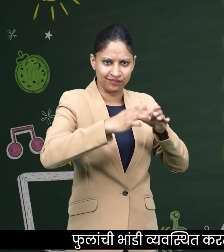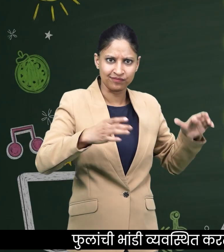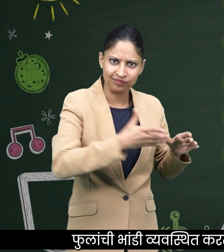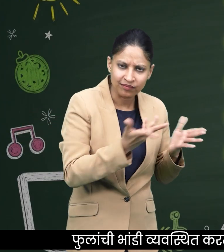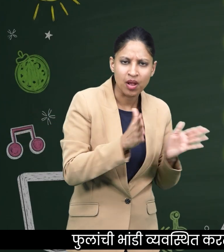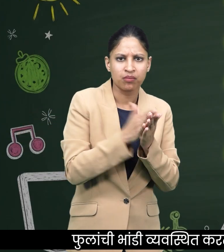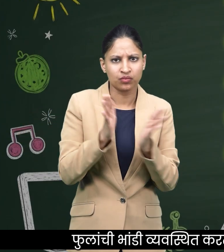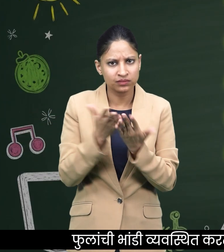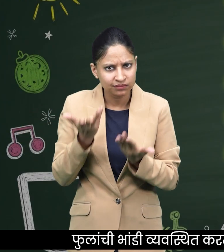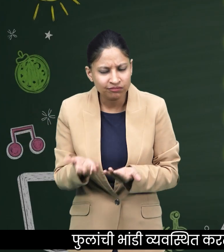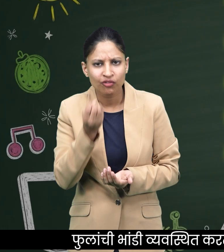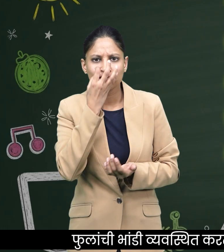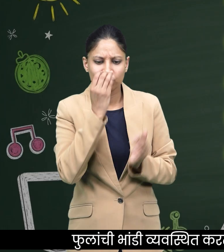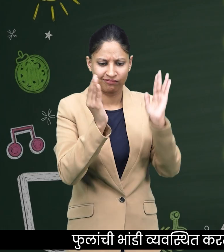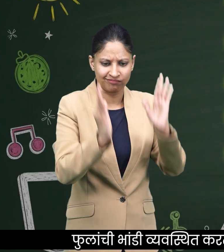करतो.